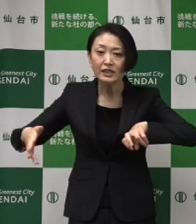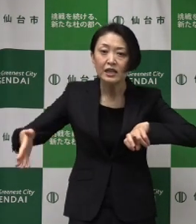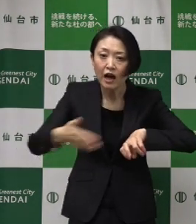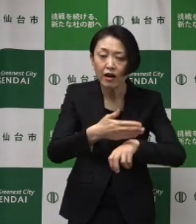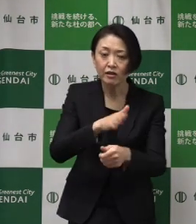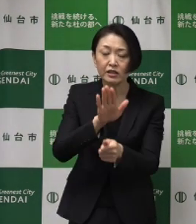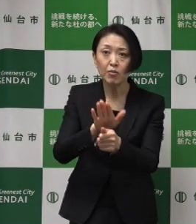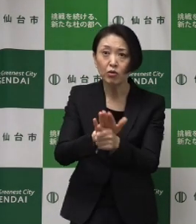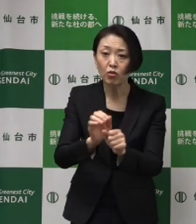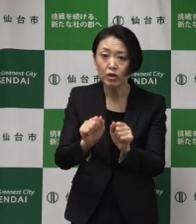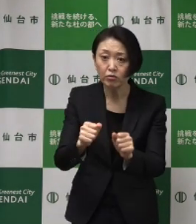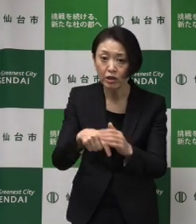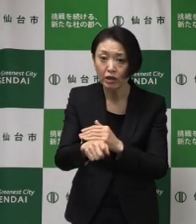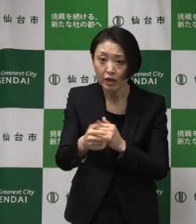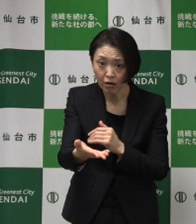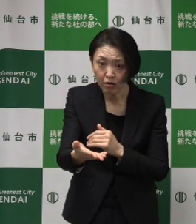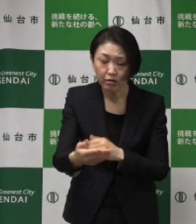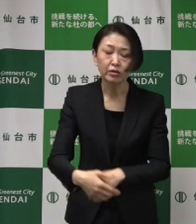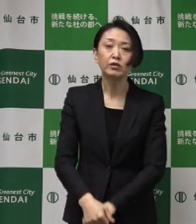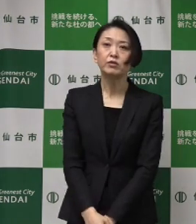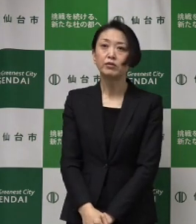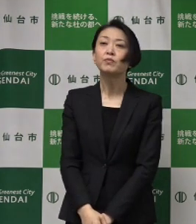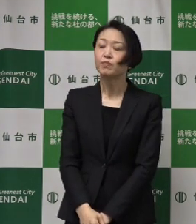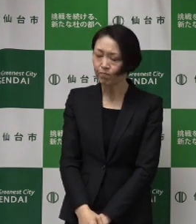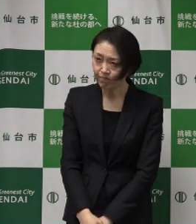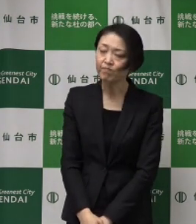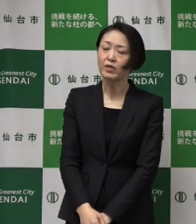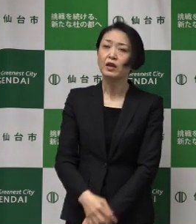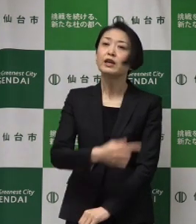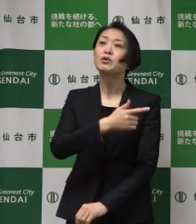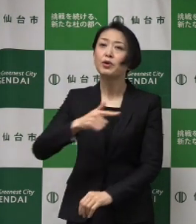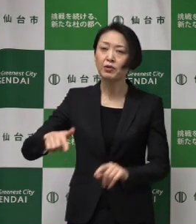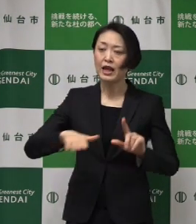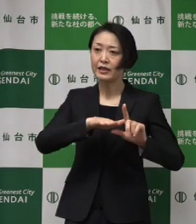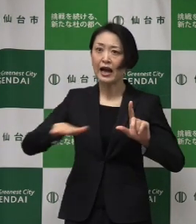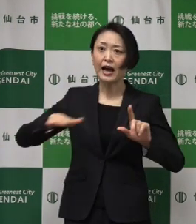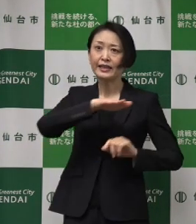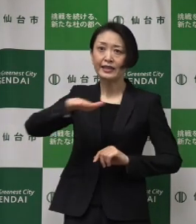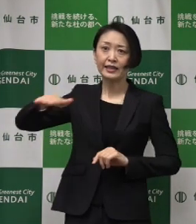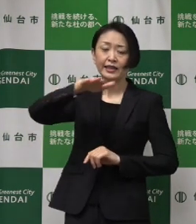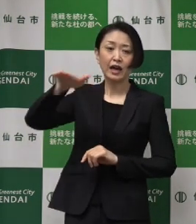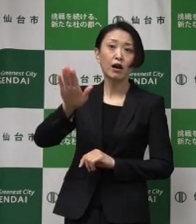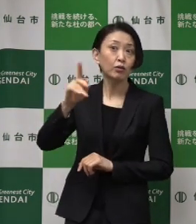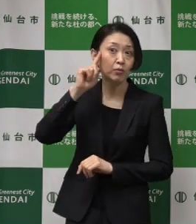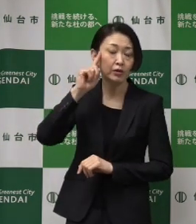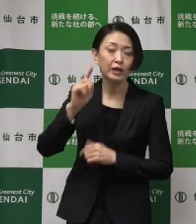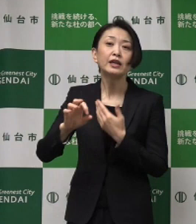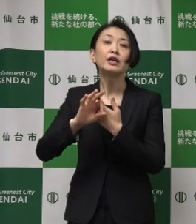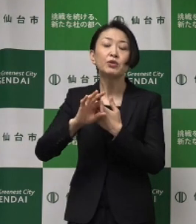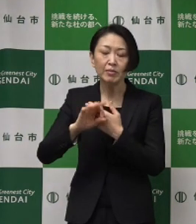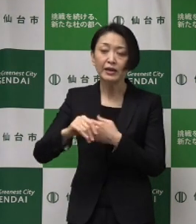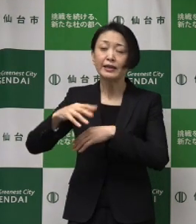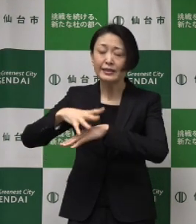するっていう、そういうイメージでいいんですか。 いろんなステージがあると思うんですね。初期段階の何でしょうか、目